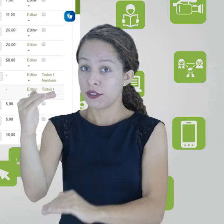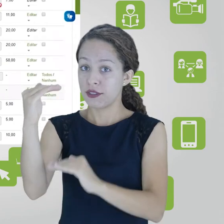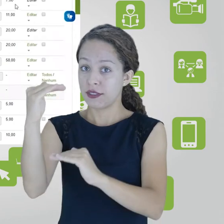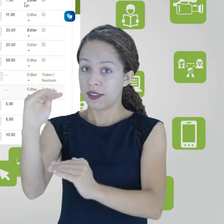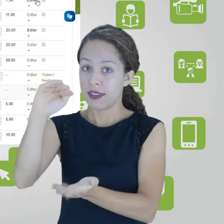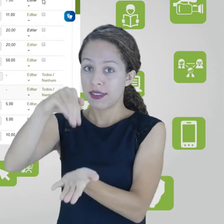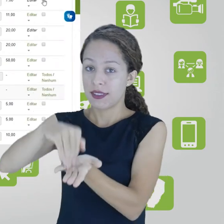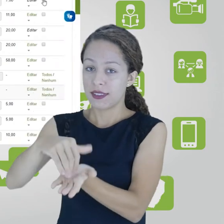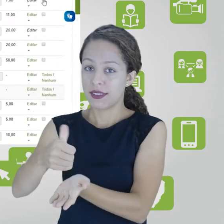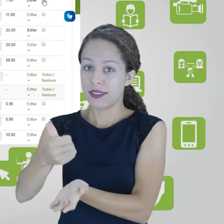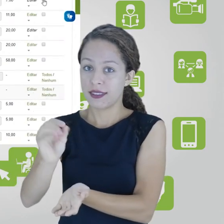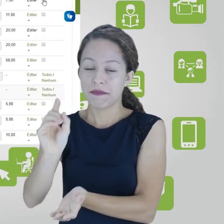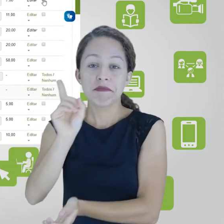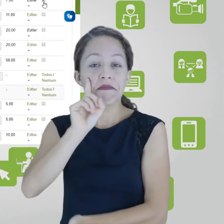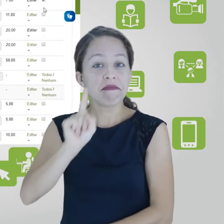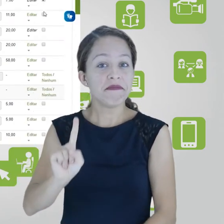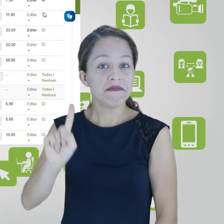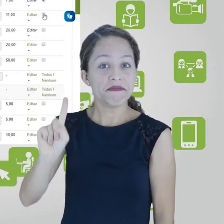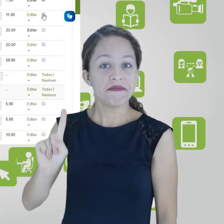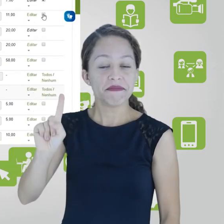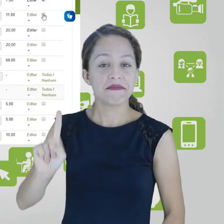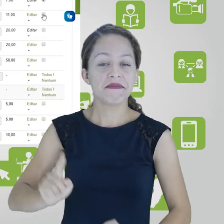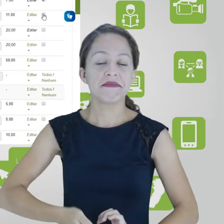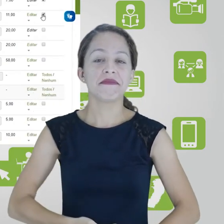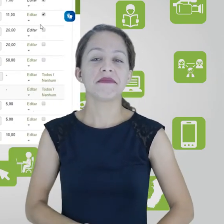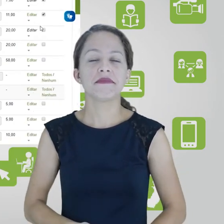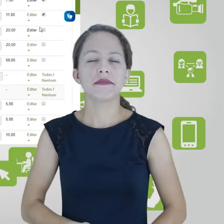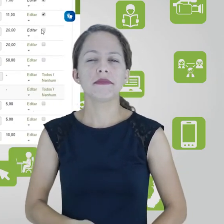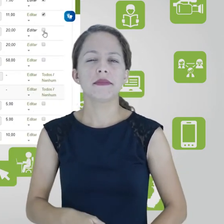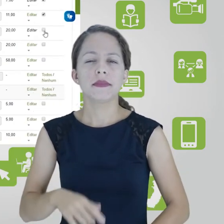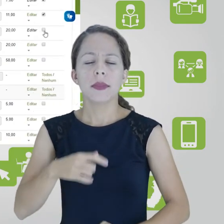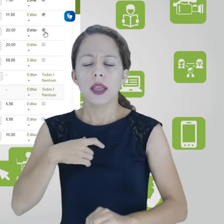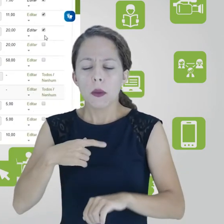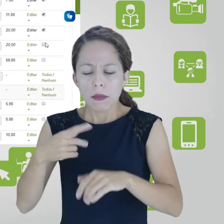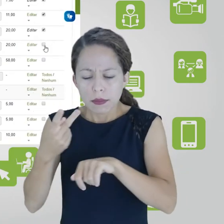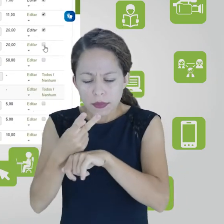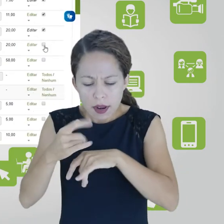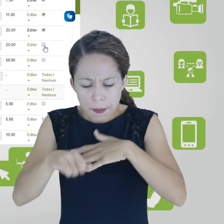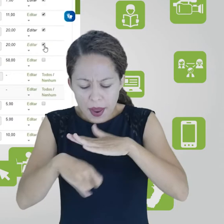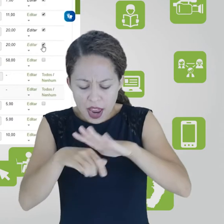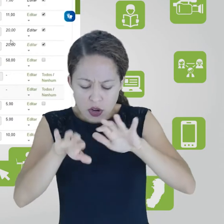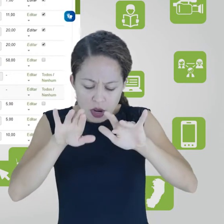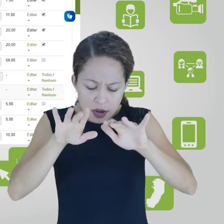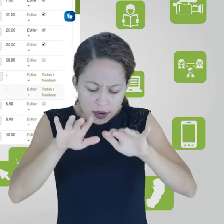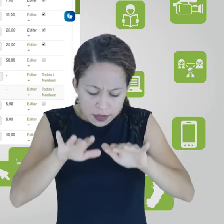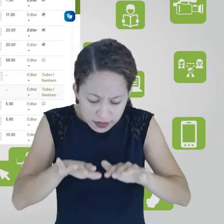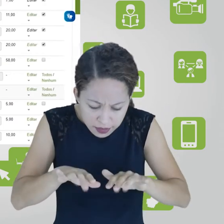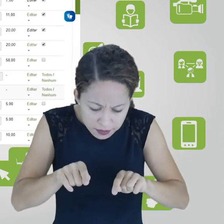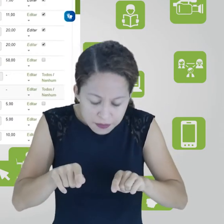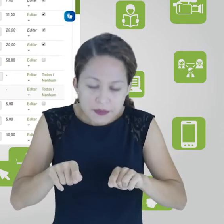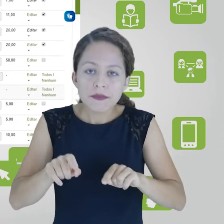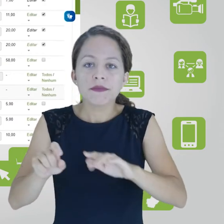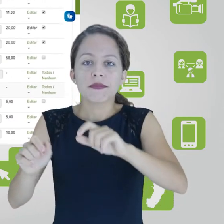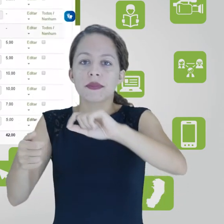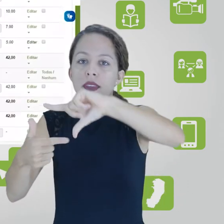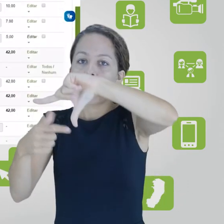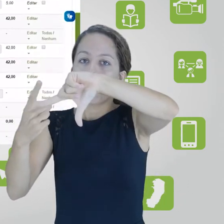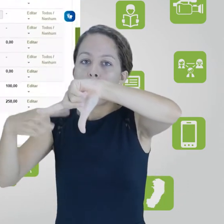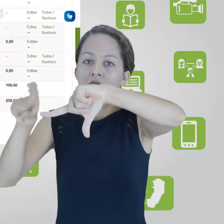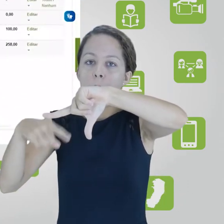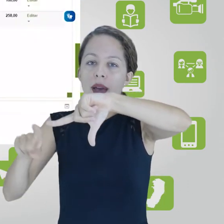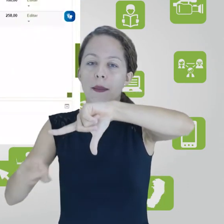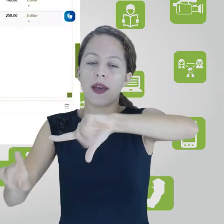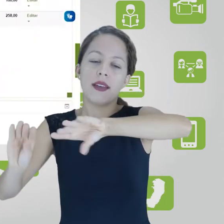Vamos pegar a atividade 7, 8, 9, e 10. Vou lá embaixo.